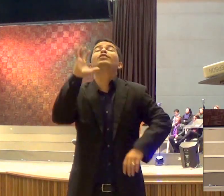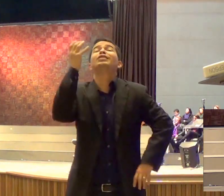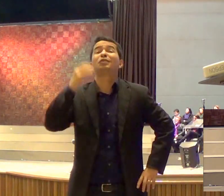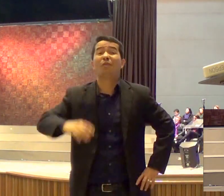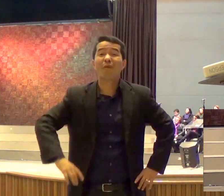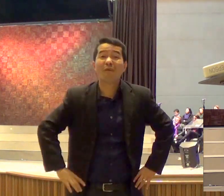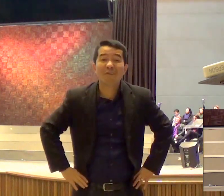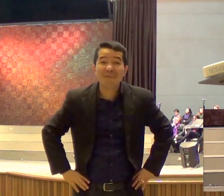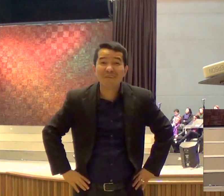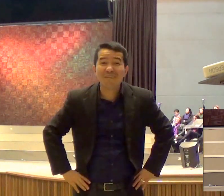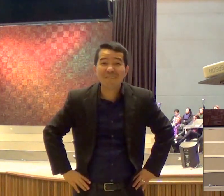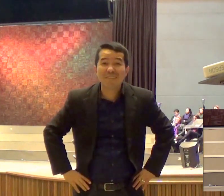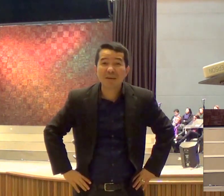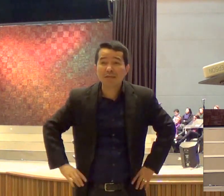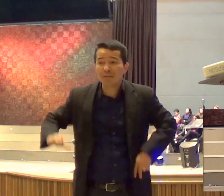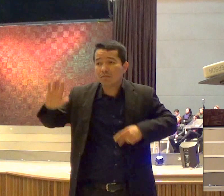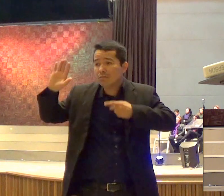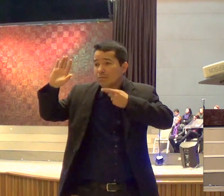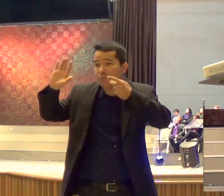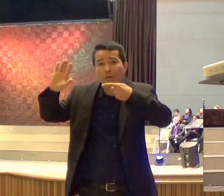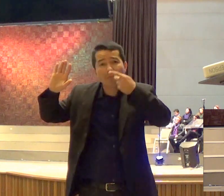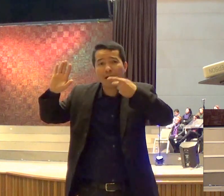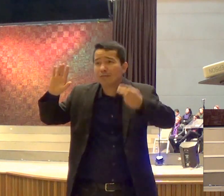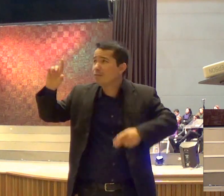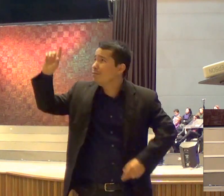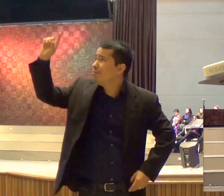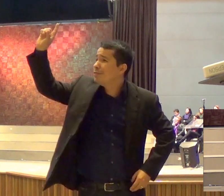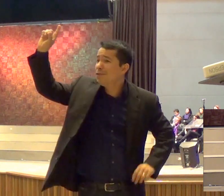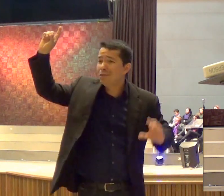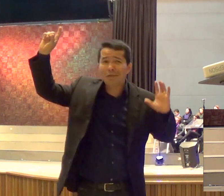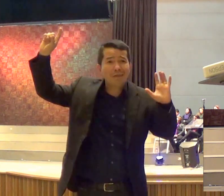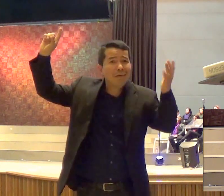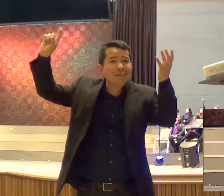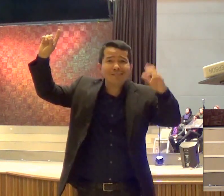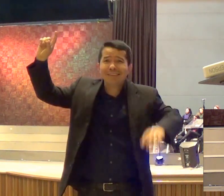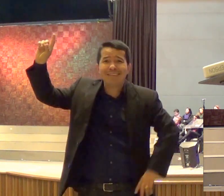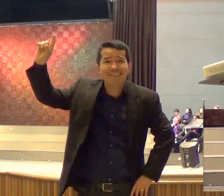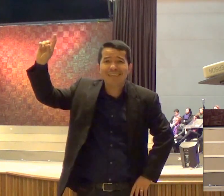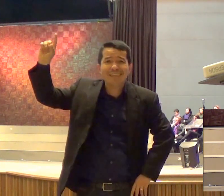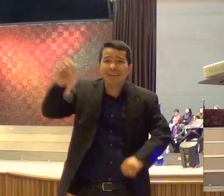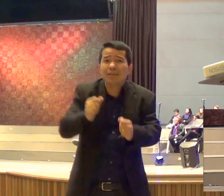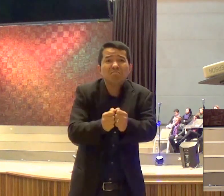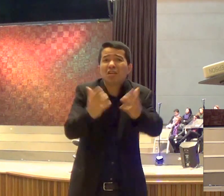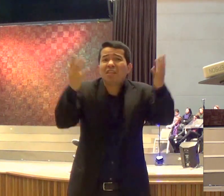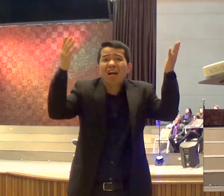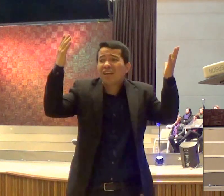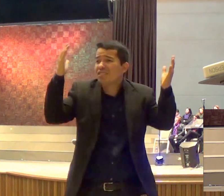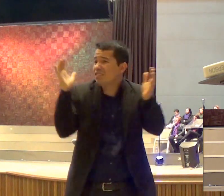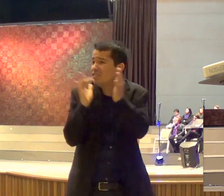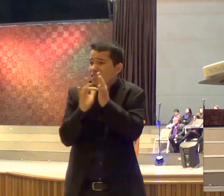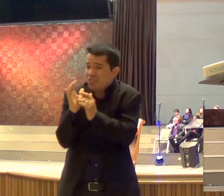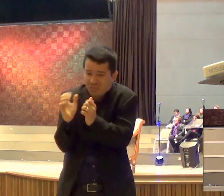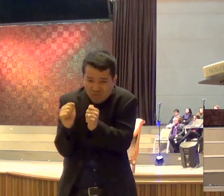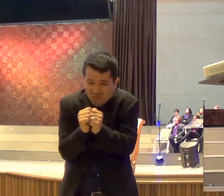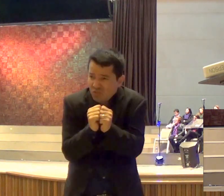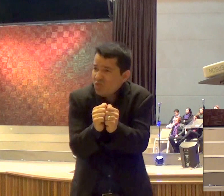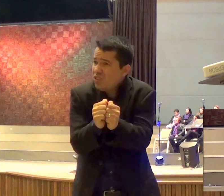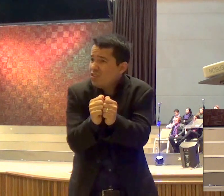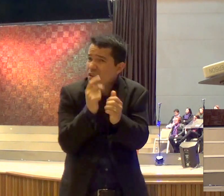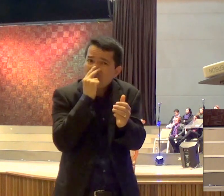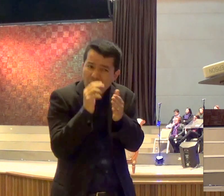que se cumpriu foi aquilo que o senhor dissera que iria fazer